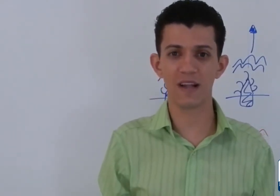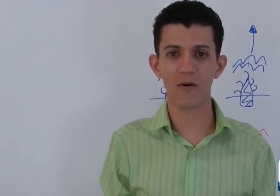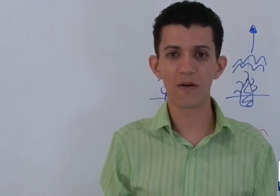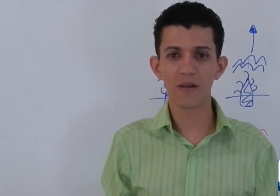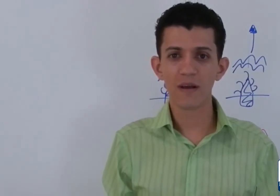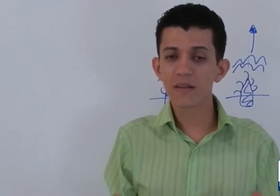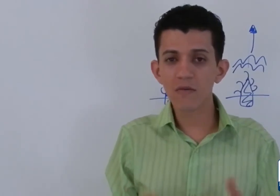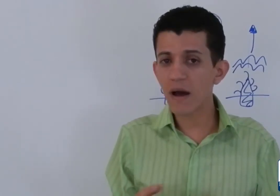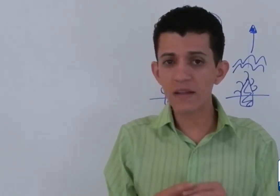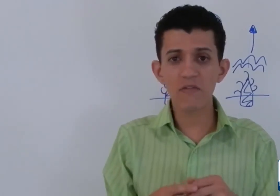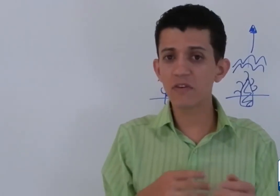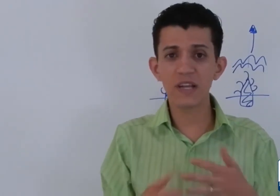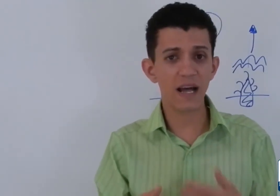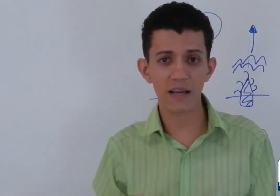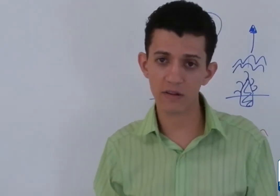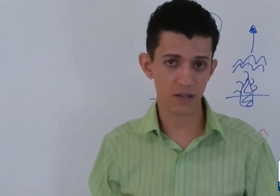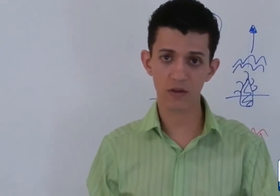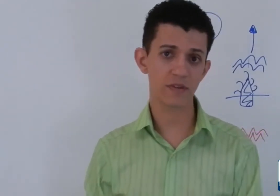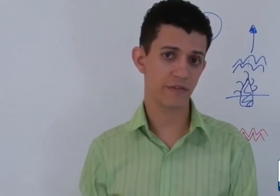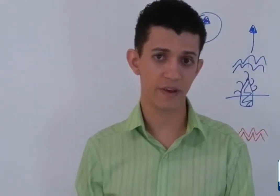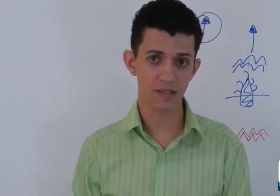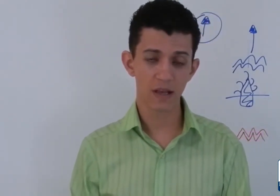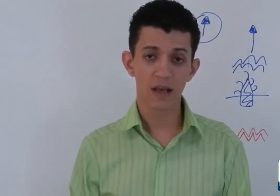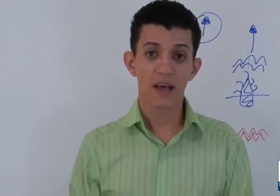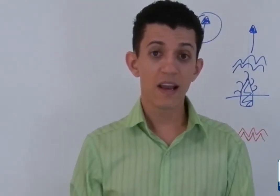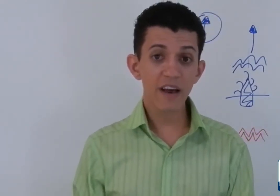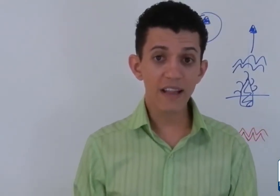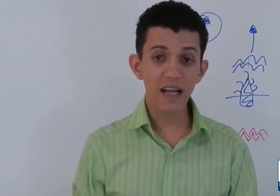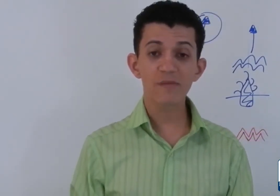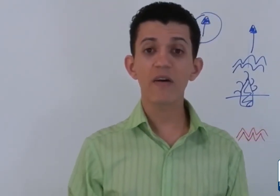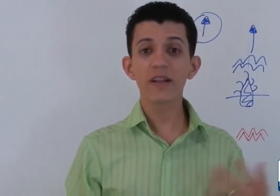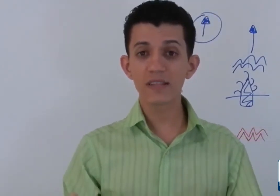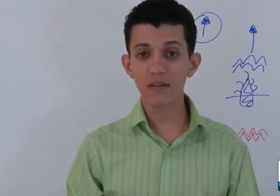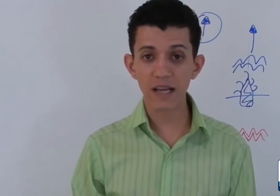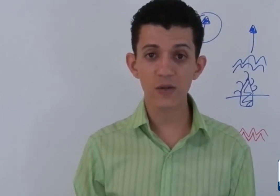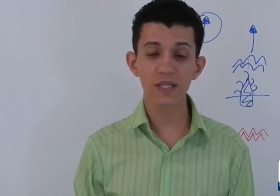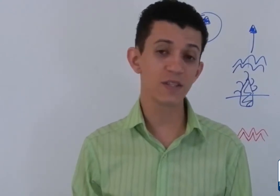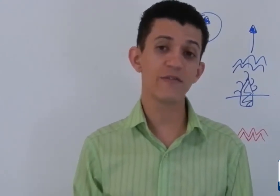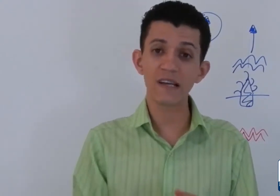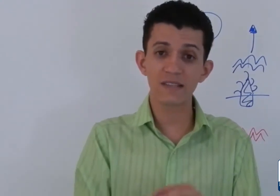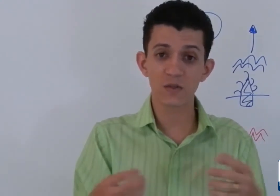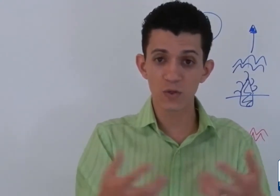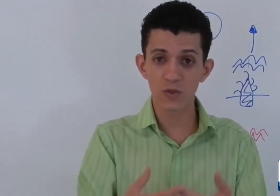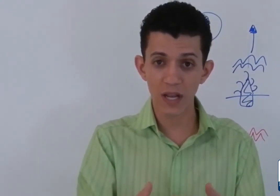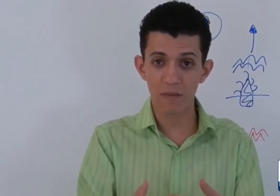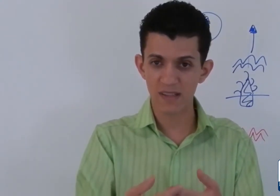sinal. Então, não resolveu de nada a anotação que você fez. E, na verdade, a maioria das anotações que a gente faz nesses cursos de libras,